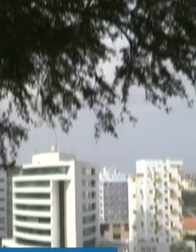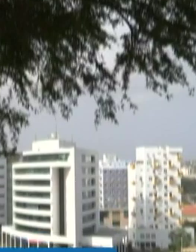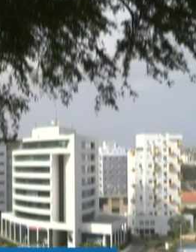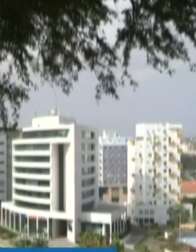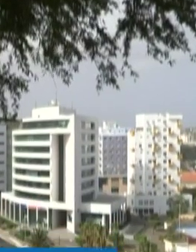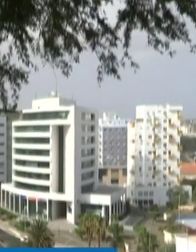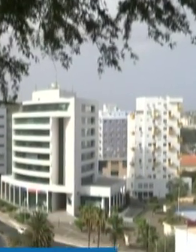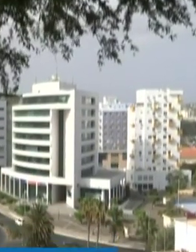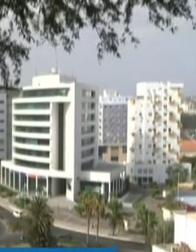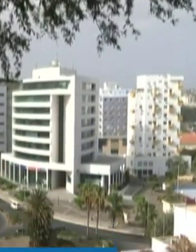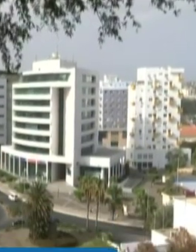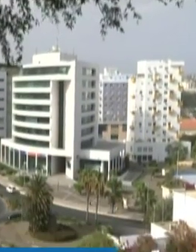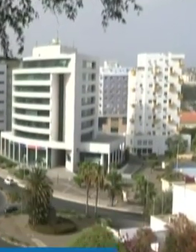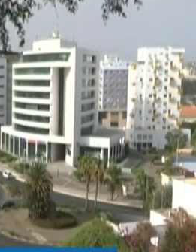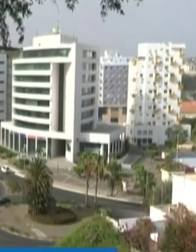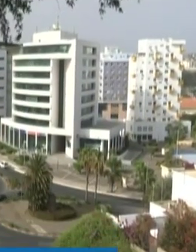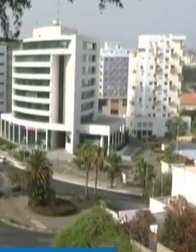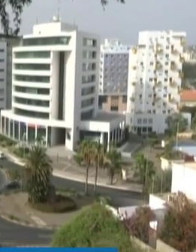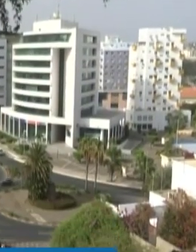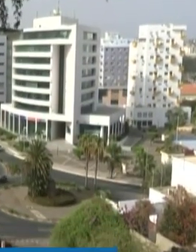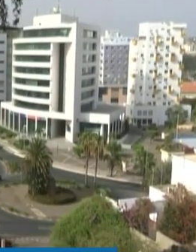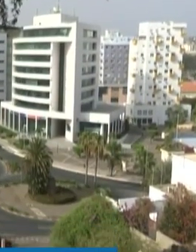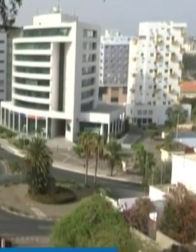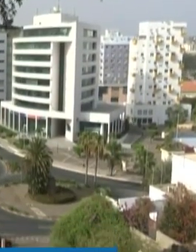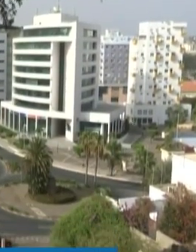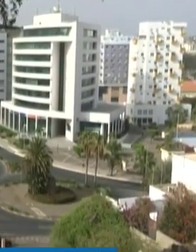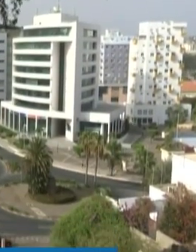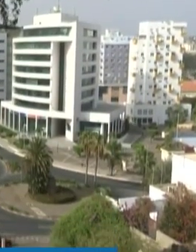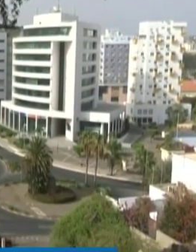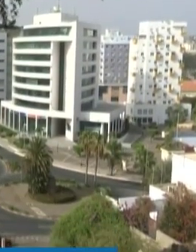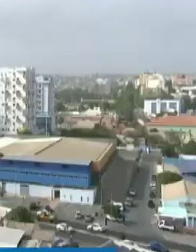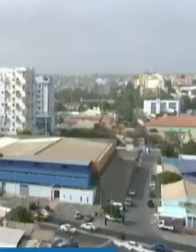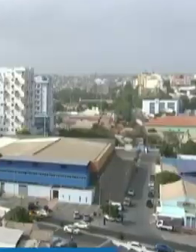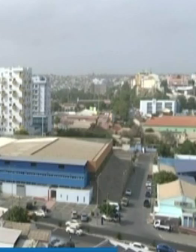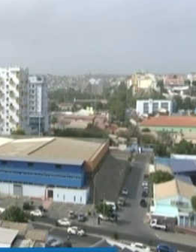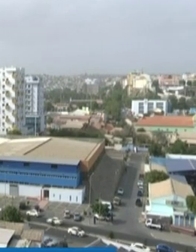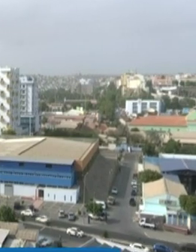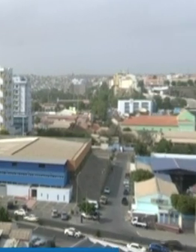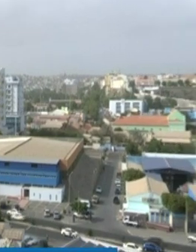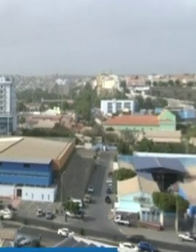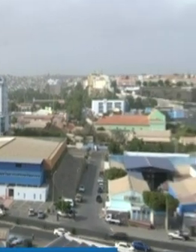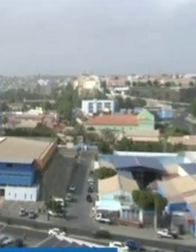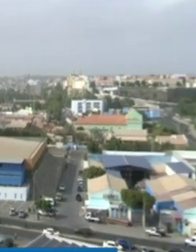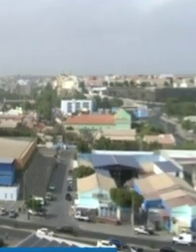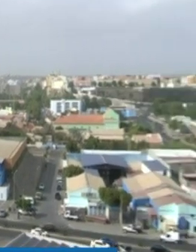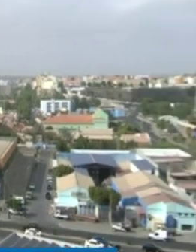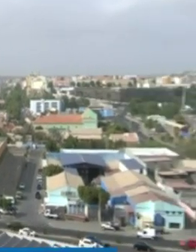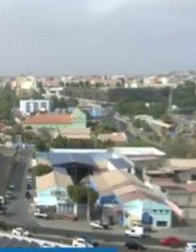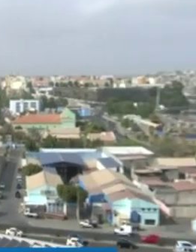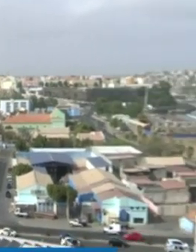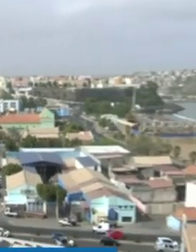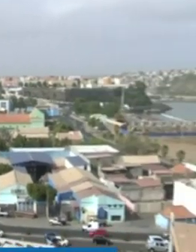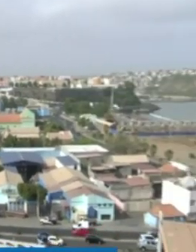esta segunda-feira um total de 396 óbitos por Covid-19. As vítimas mortais continuam a